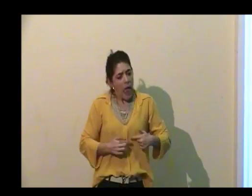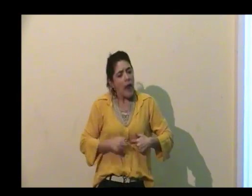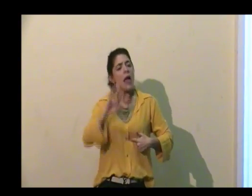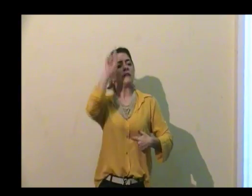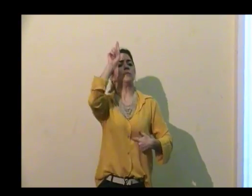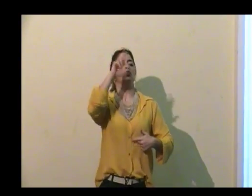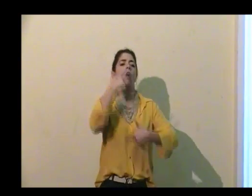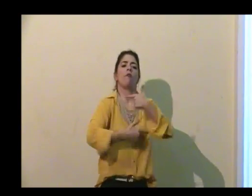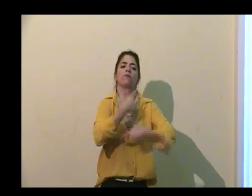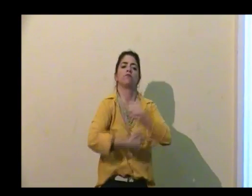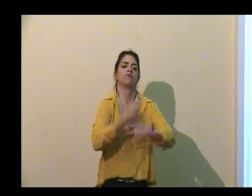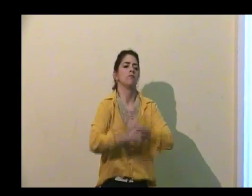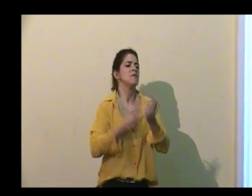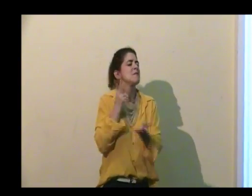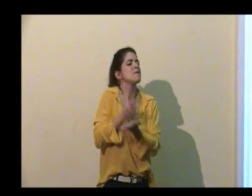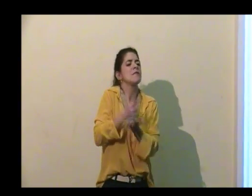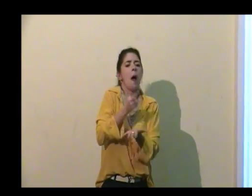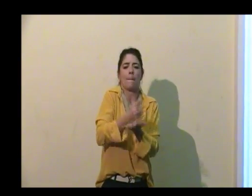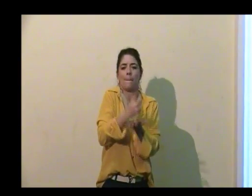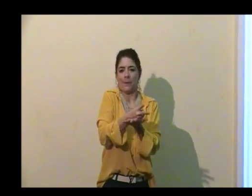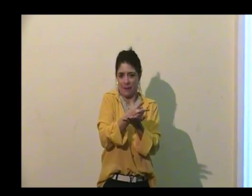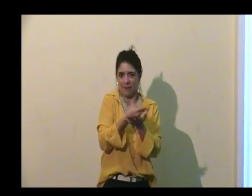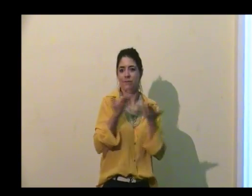Nossos organismos são diferentes uns dos outros,